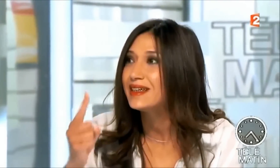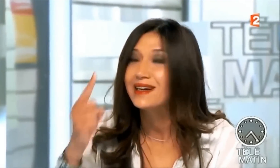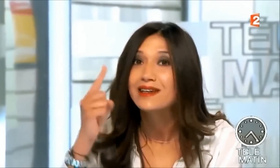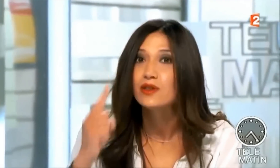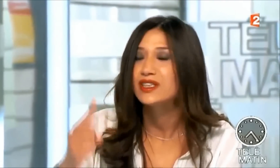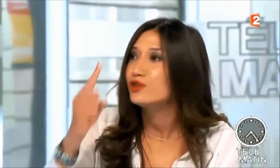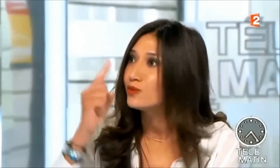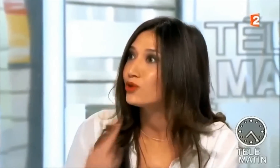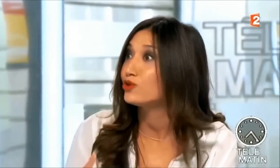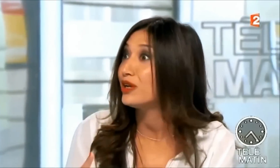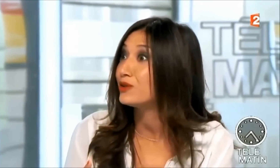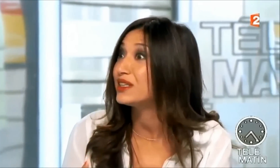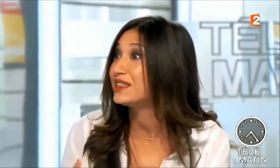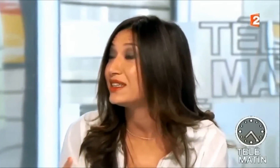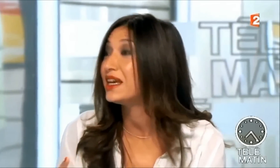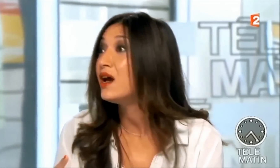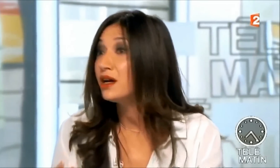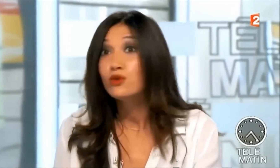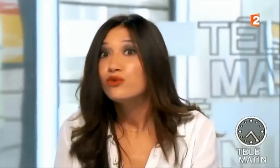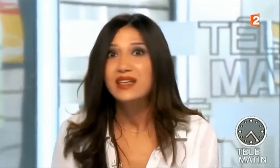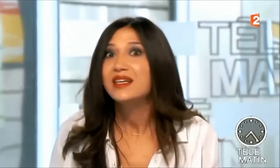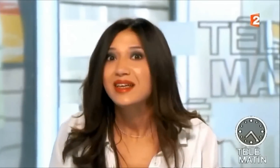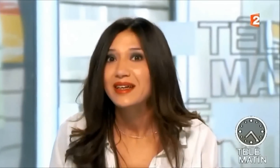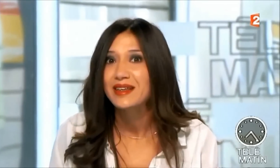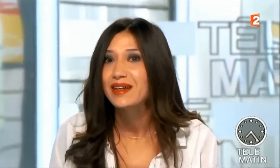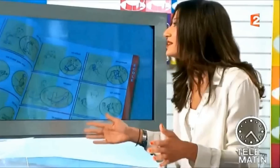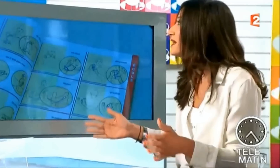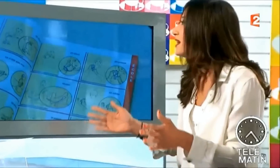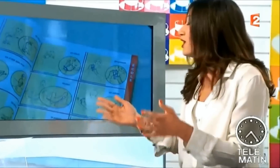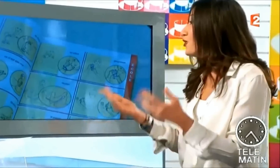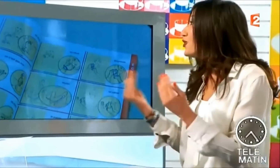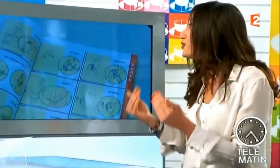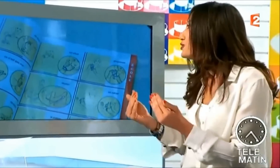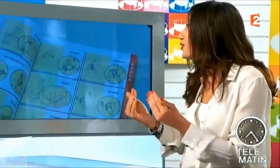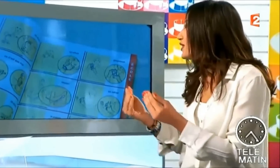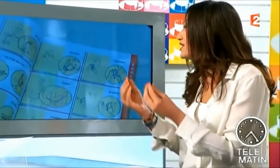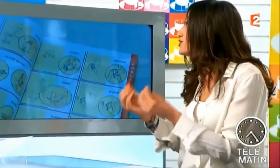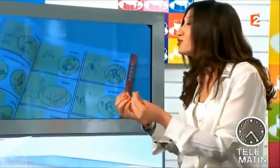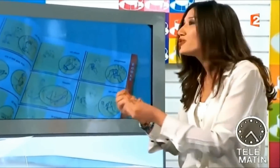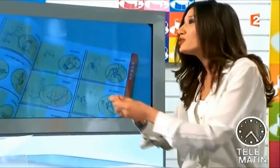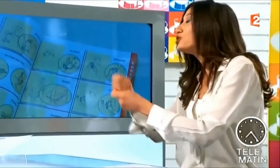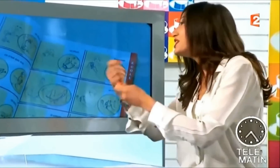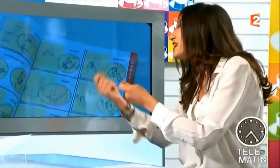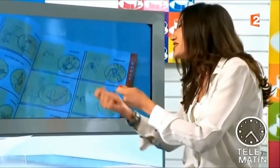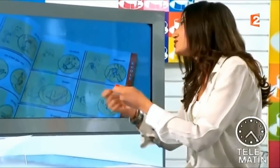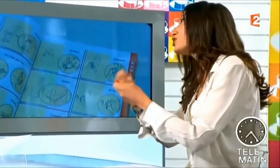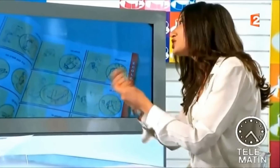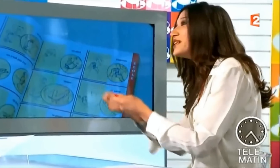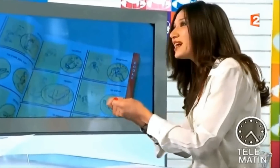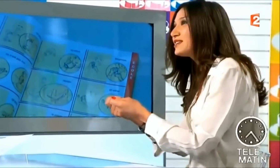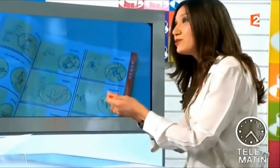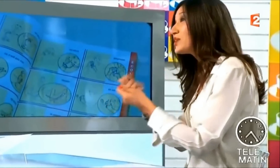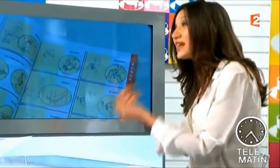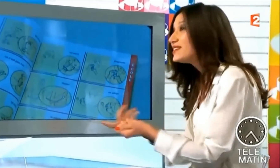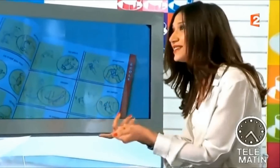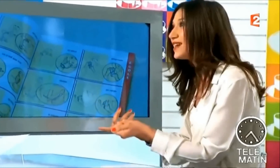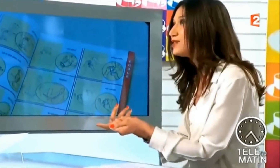d'interdire l'enseignement de la langue des signes. Donc voilà, c'était interdit. Heureusement, il se trouve que de génération en génération, très